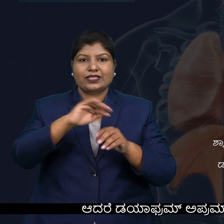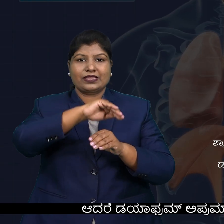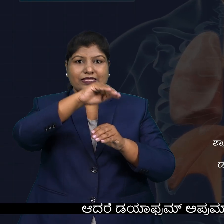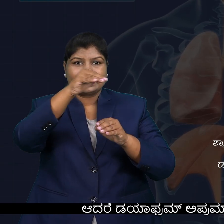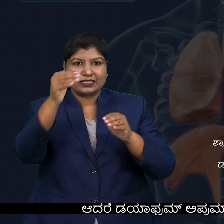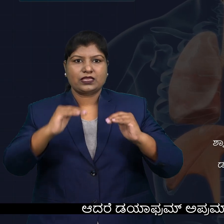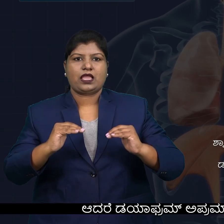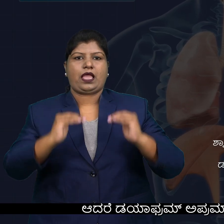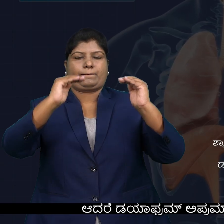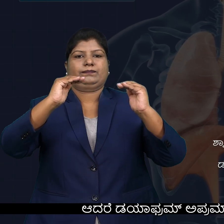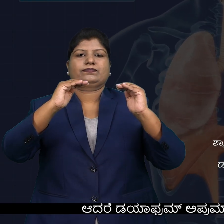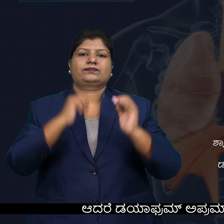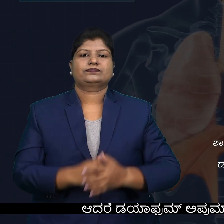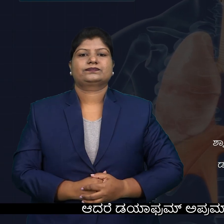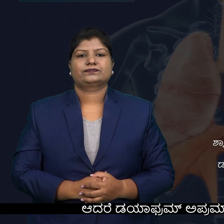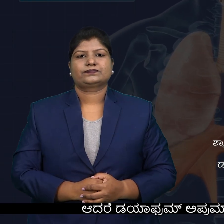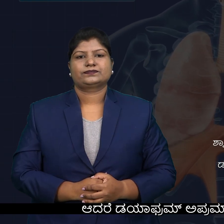ಸ್ಥಾನಕ್ಕೆ ಚಲಿಸುತ್ತದೆ.